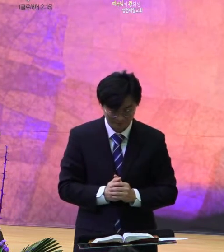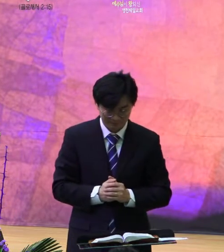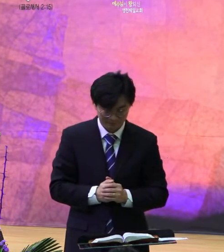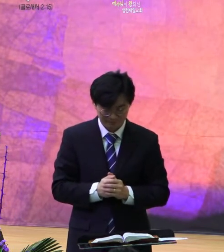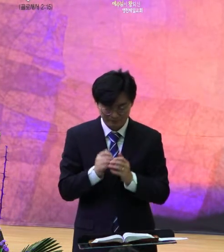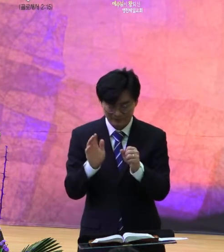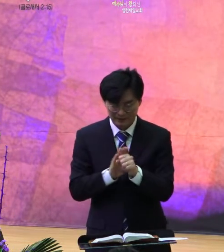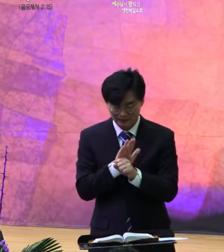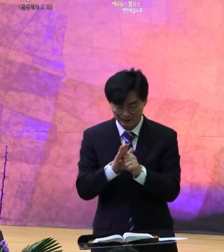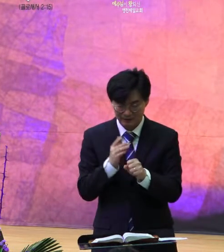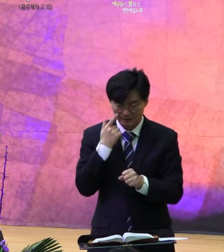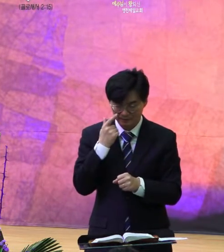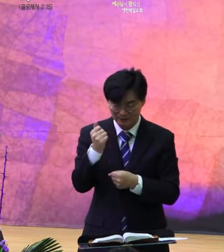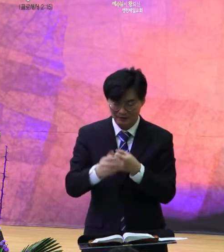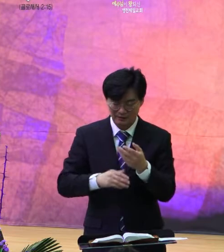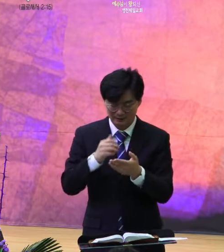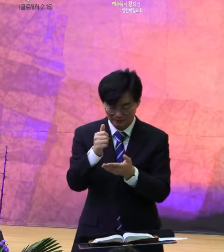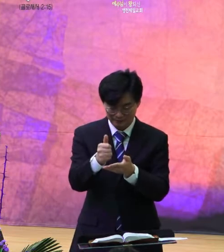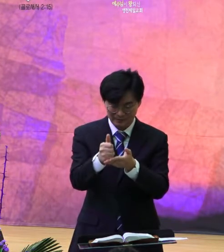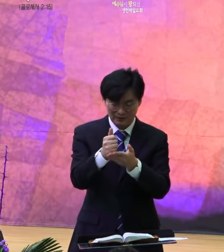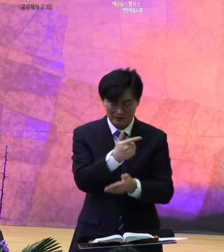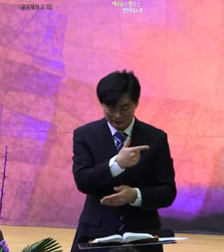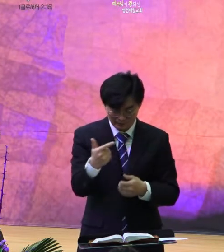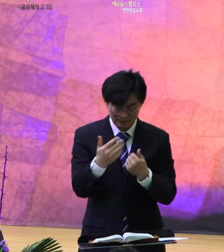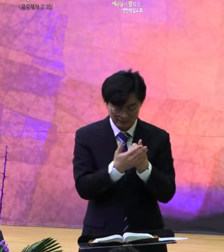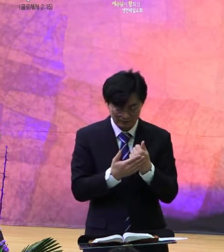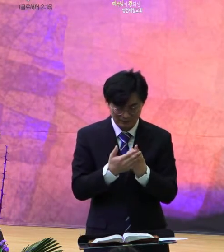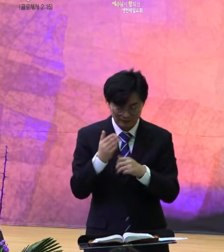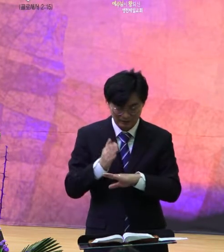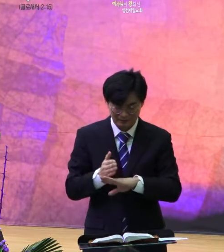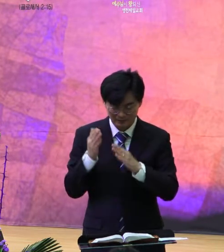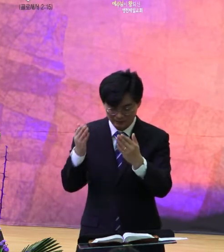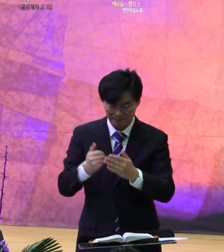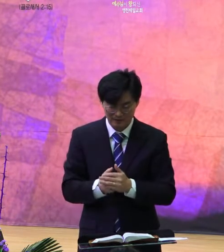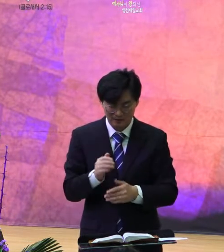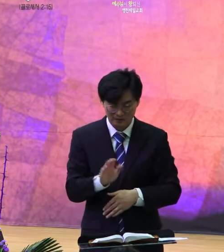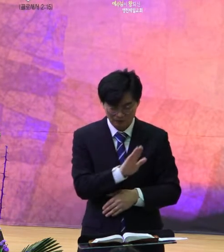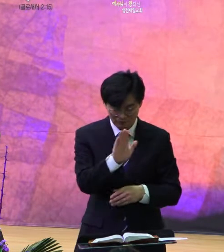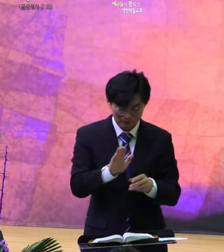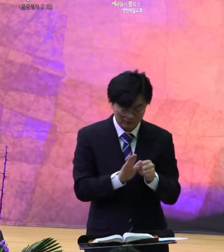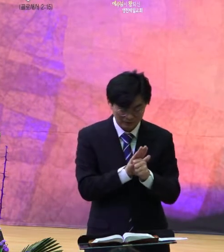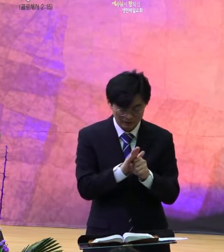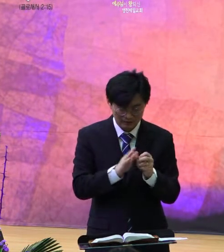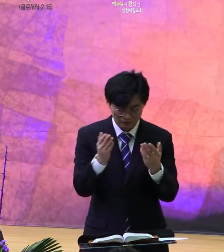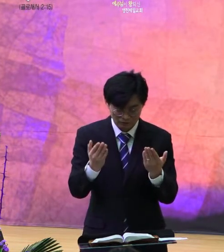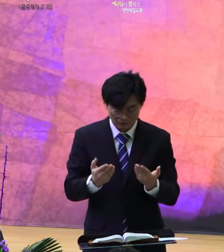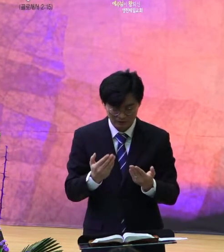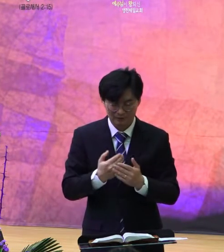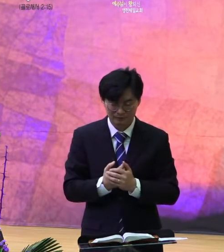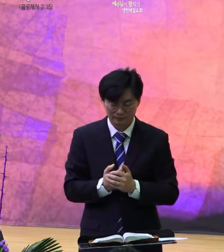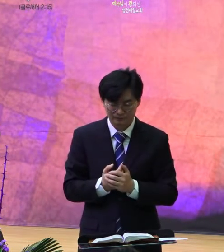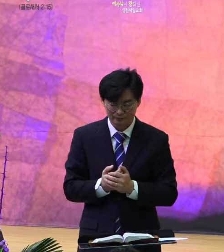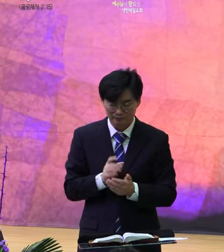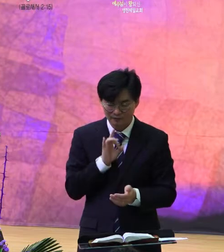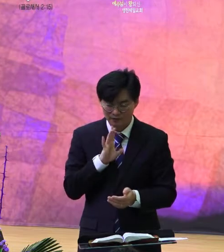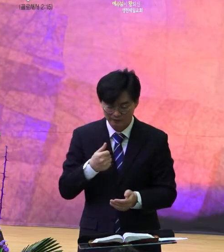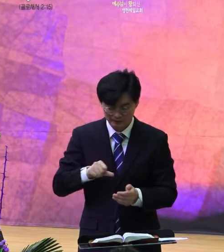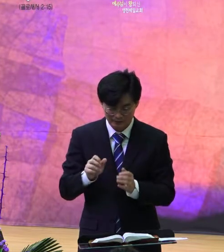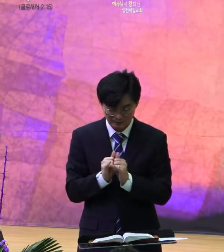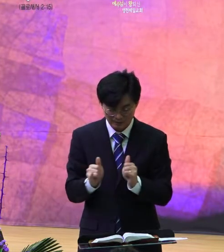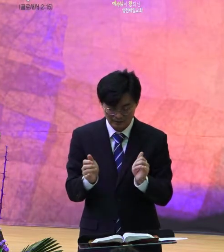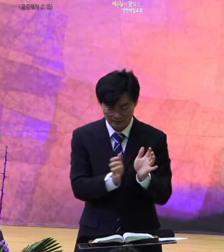사랑의 하나님 아버지, 크신 은혜를 감사합니다. 우리를 사랑하셔서 독생자 예수